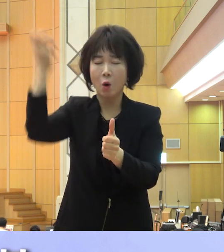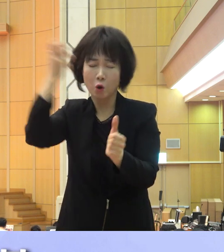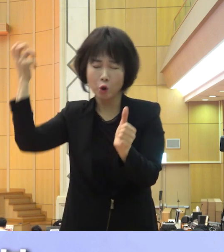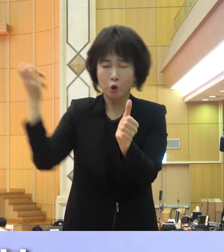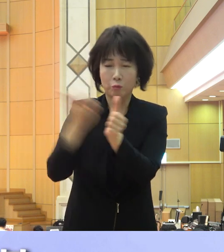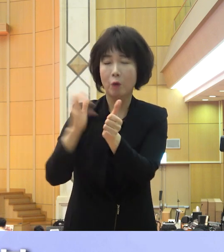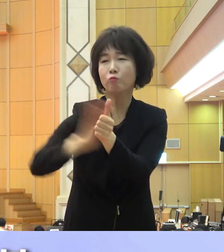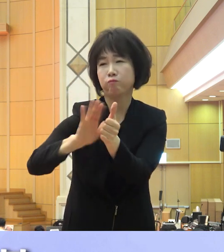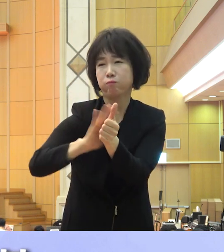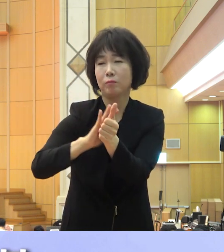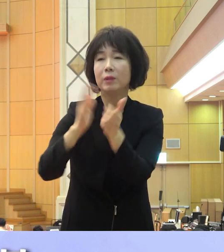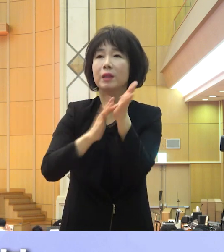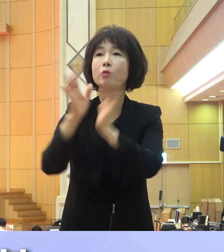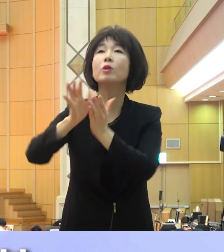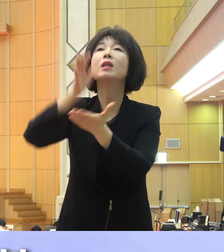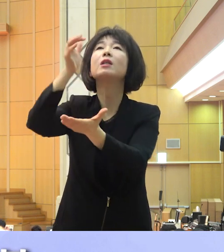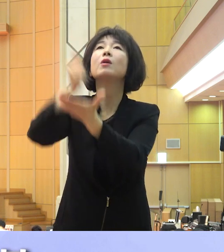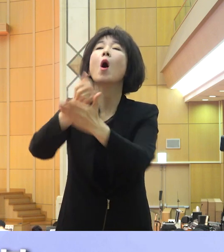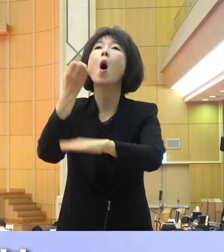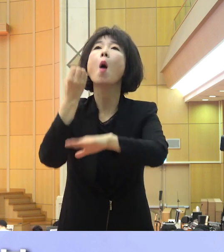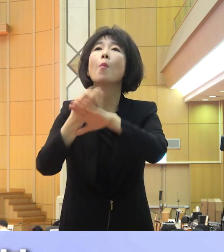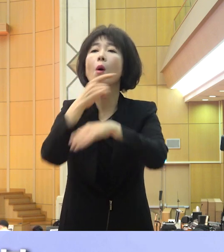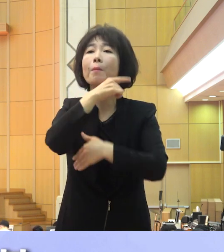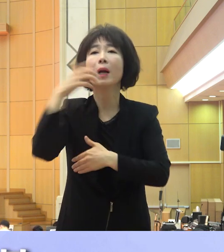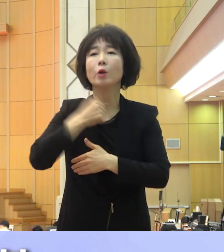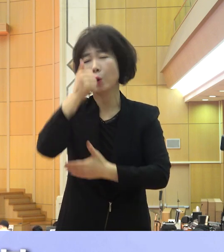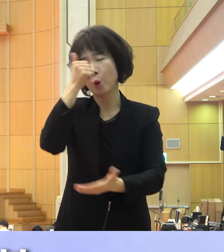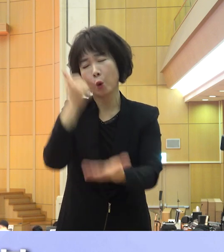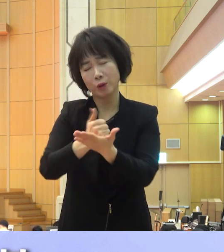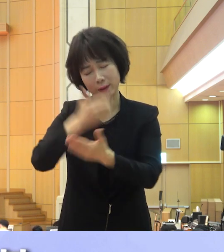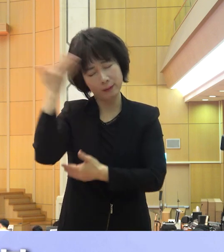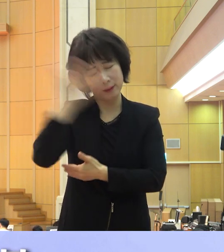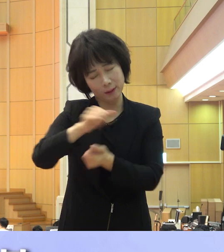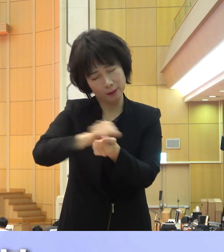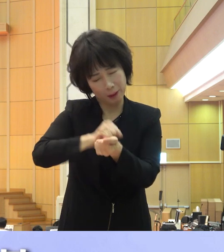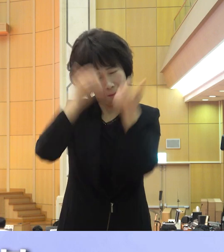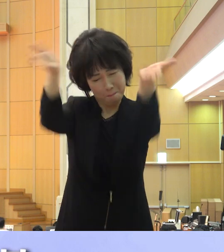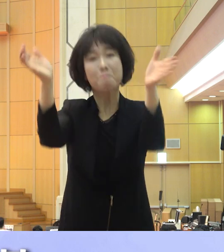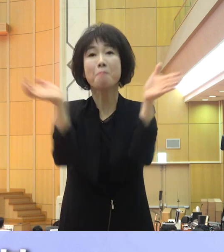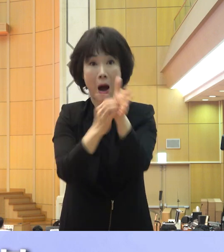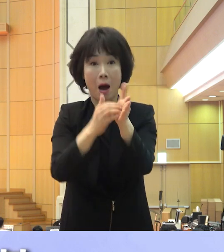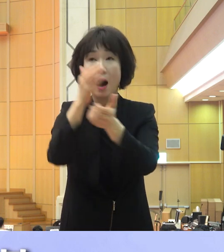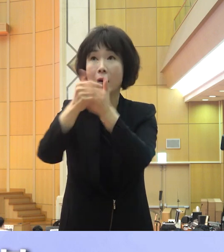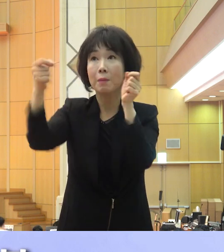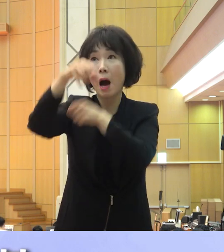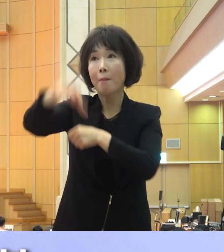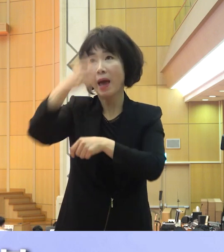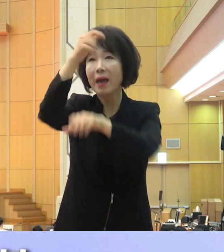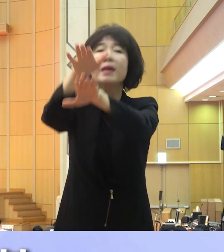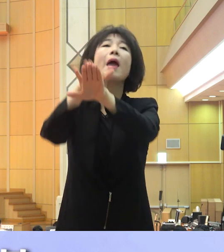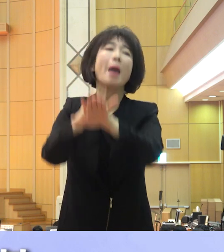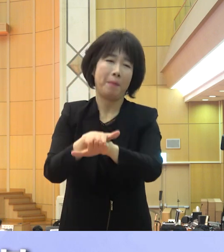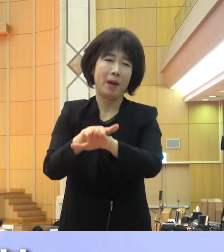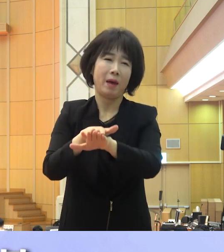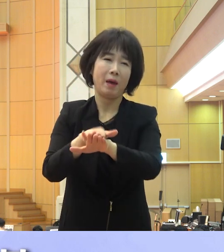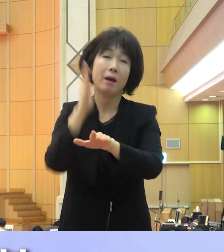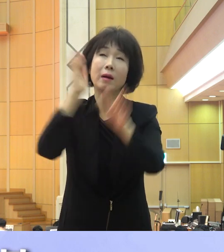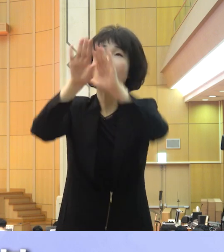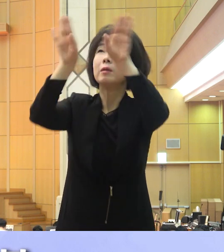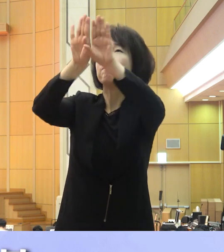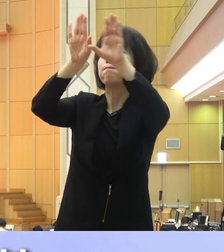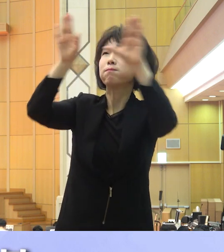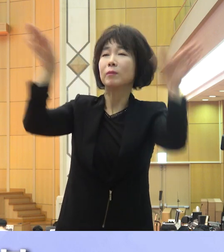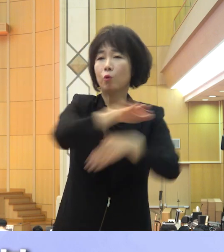성령의 위로와 예수 그리스도의 보혈로 정결하고 깨끗하여져서 하나님 앞에 예배할 때에 하늘 문이 열리게